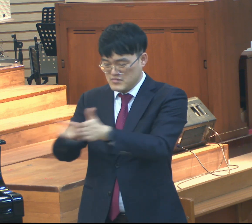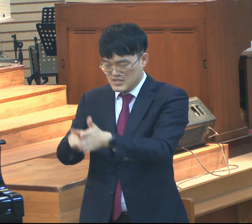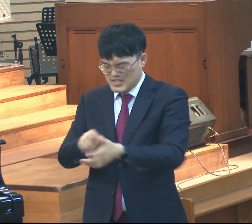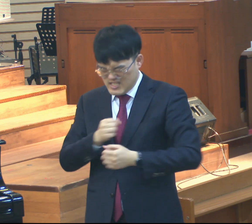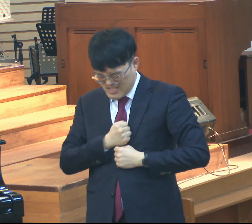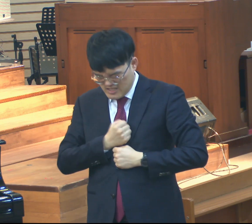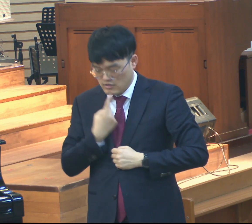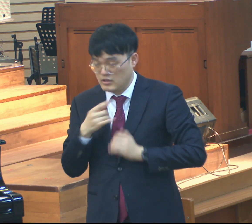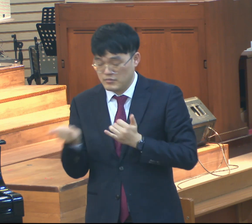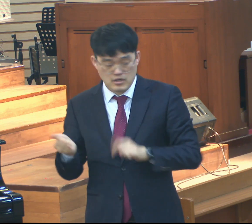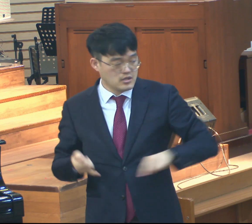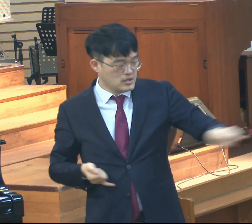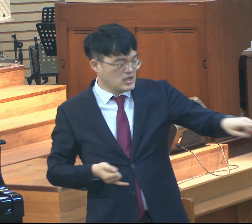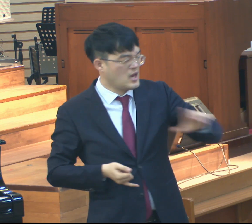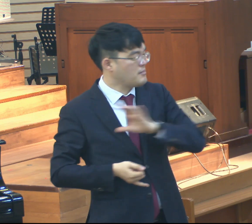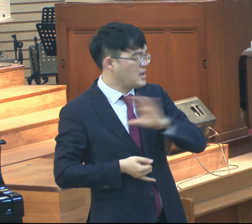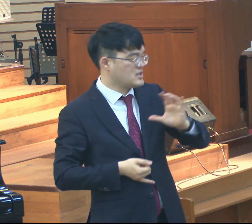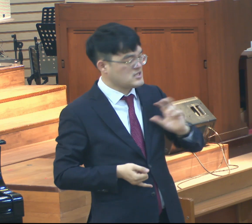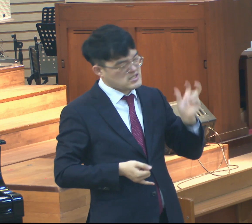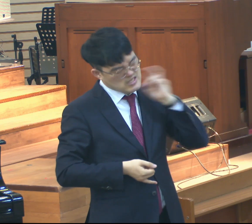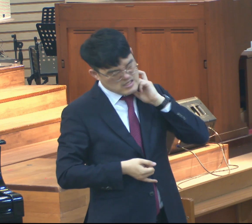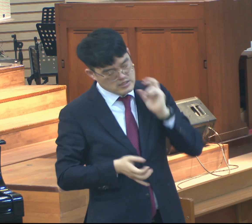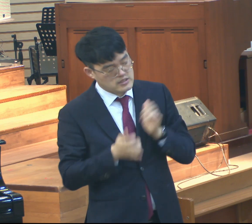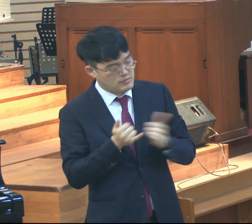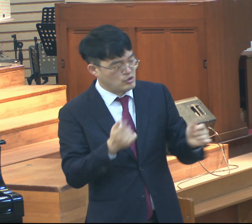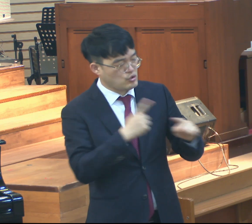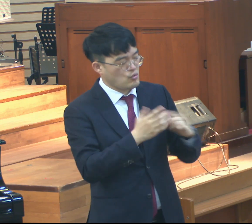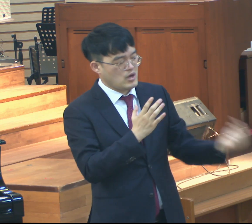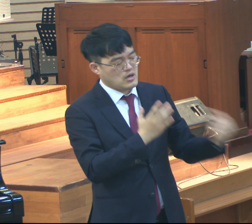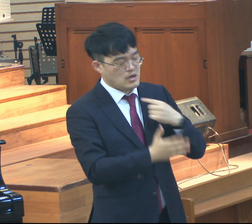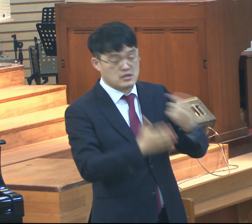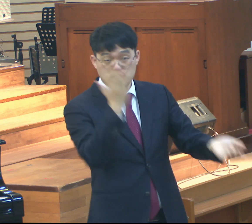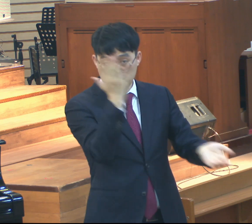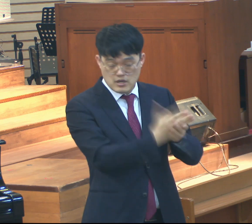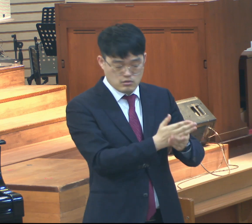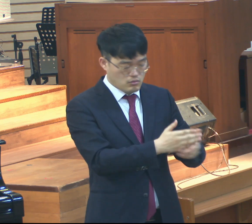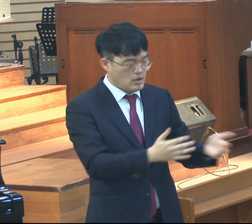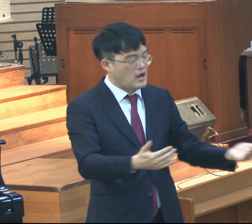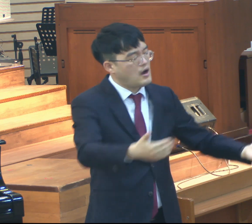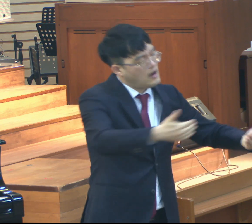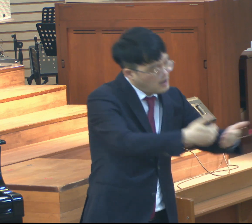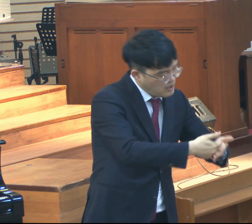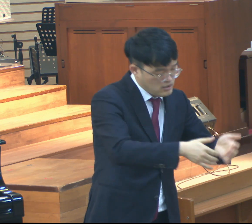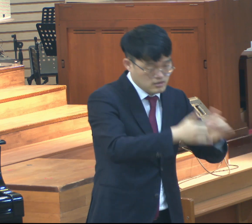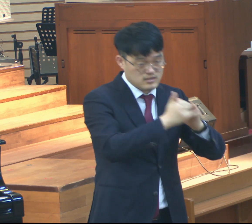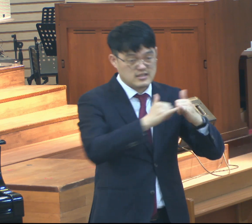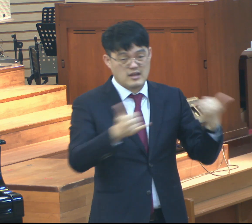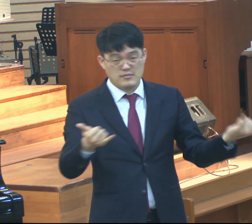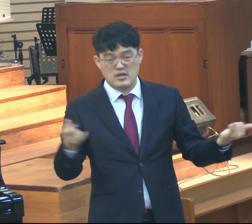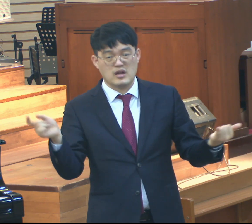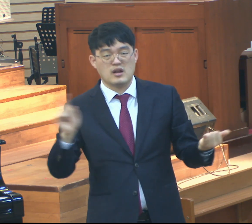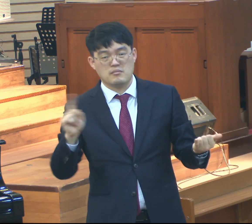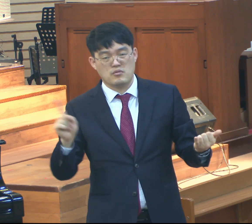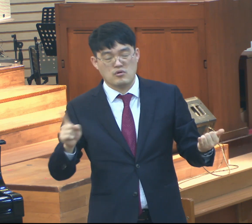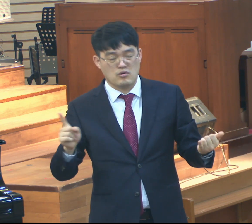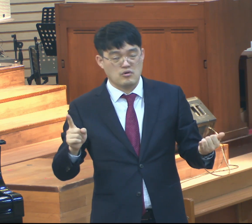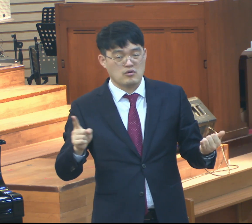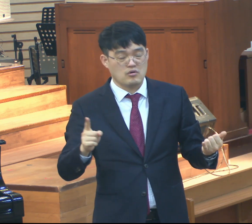배교한 이들은 교회 안에 들어서는 안 되고 그들을 수용한 사람들은 그 어떤 감독직도 수행할 수 없다. 그런